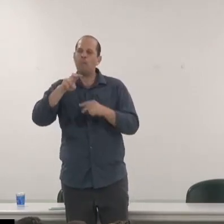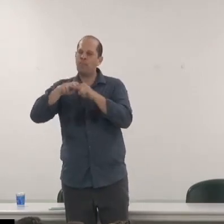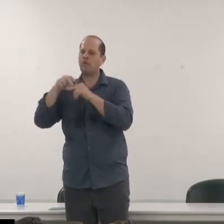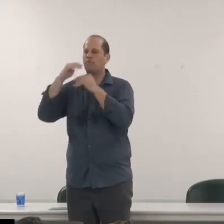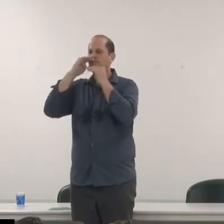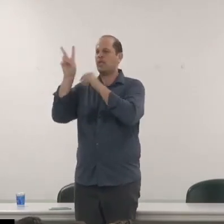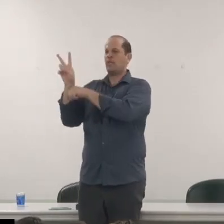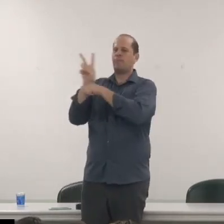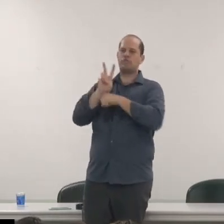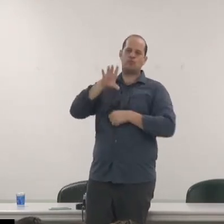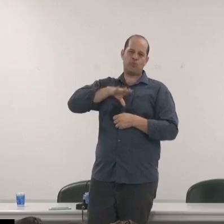onde.